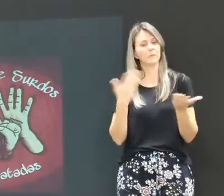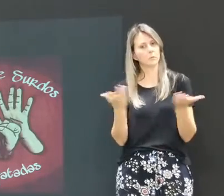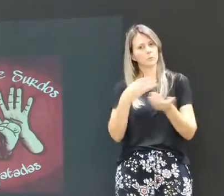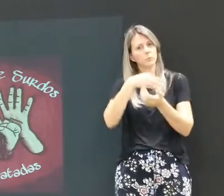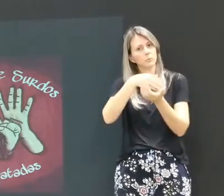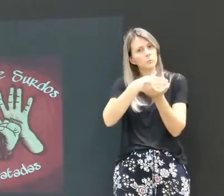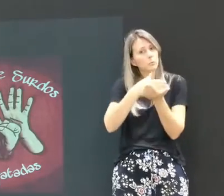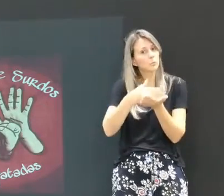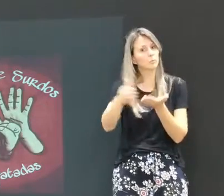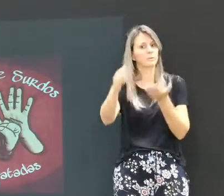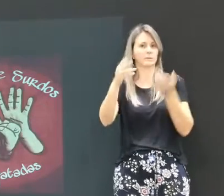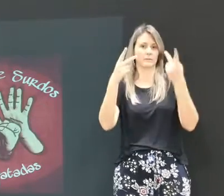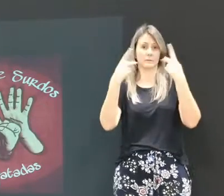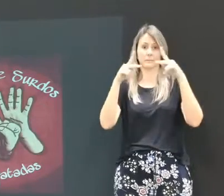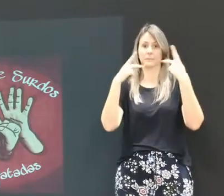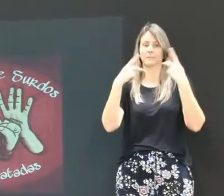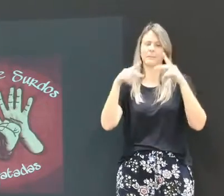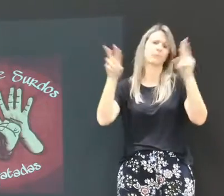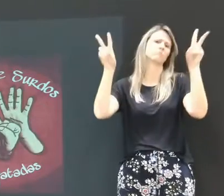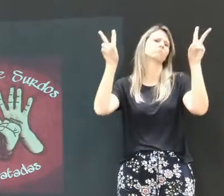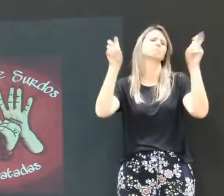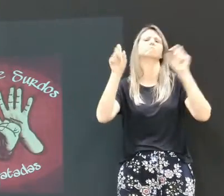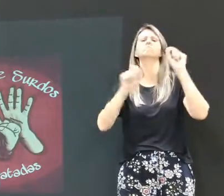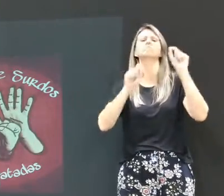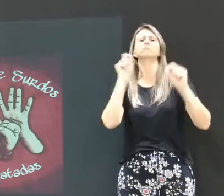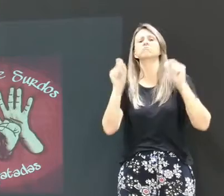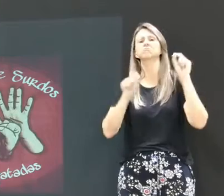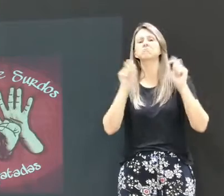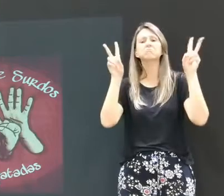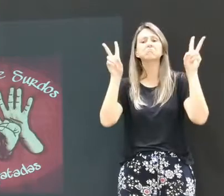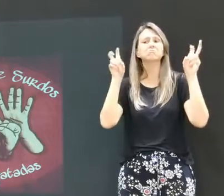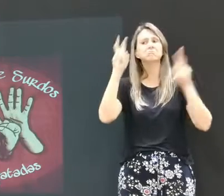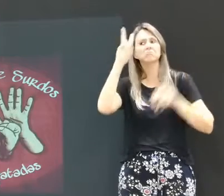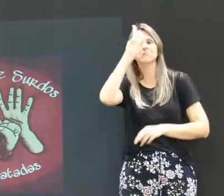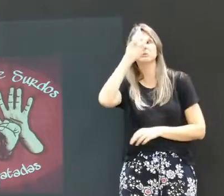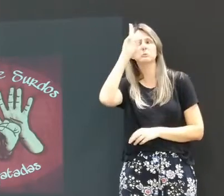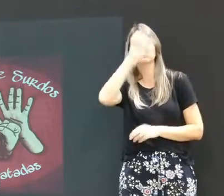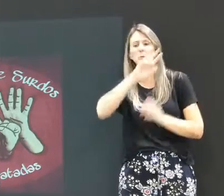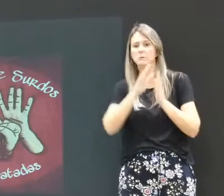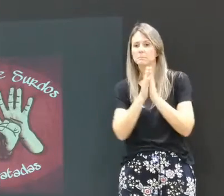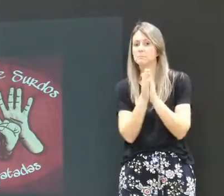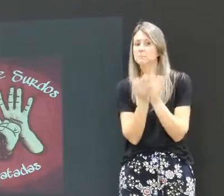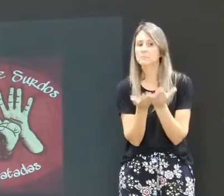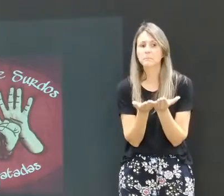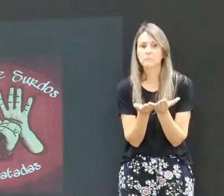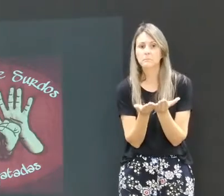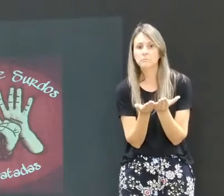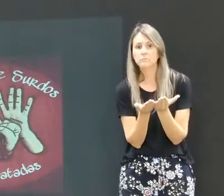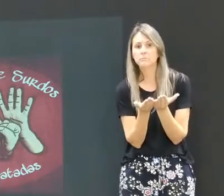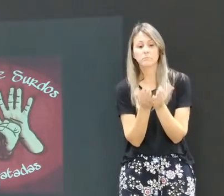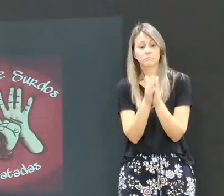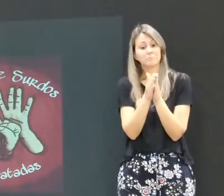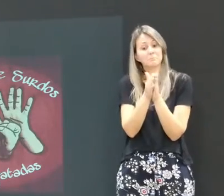Então, hoje eu quero iniciar, né, esse estudo sobre o quê? Sobre a história da palavra de Deus,